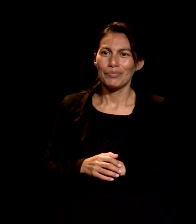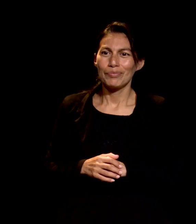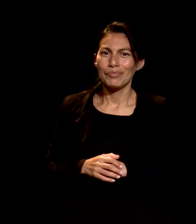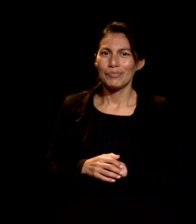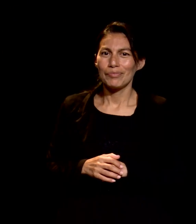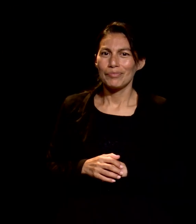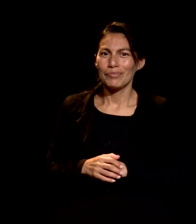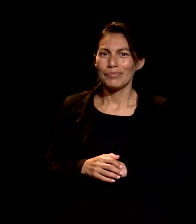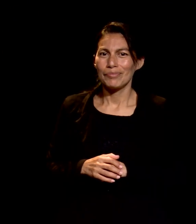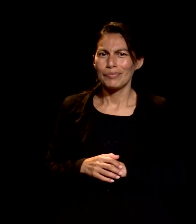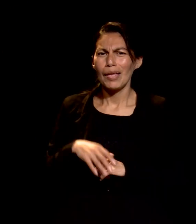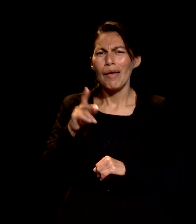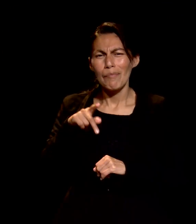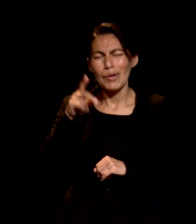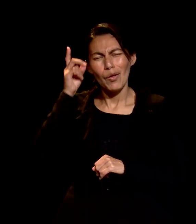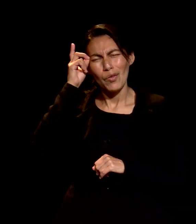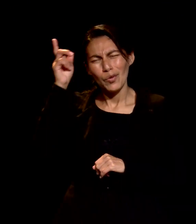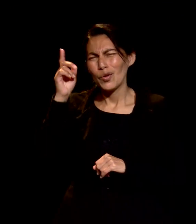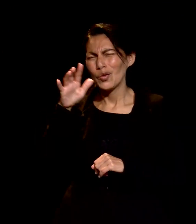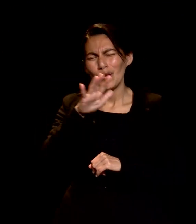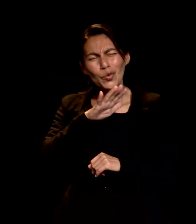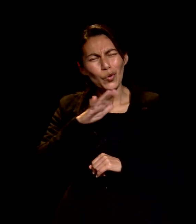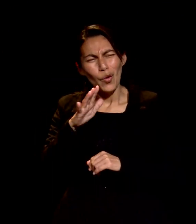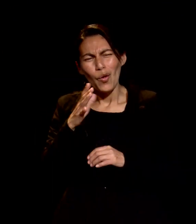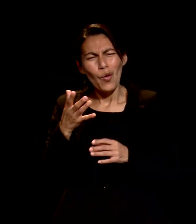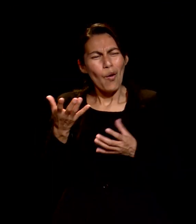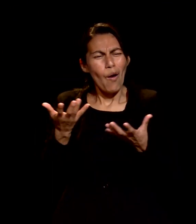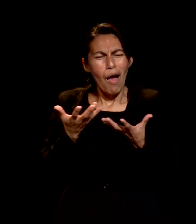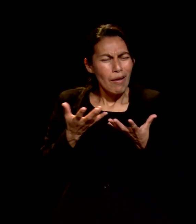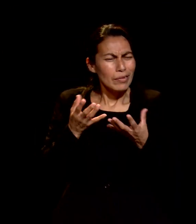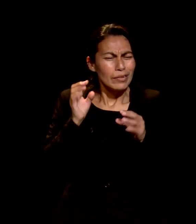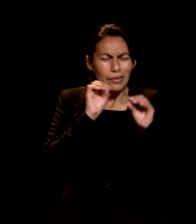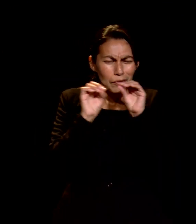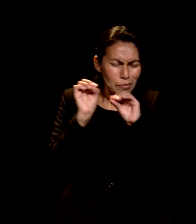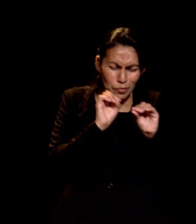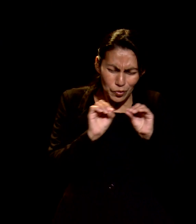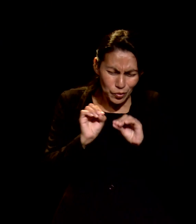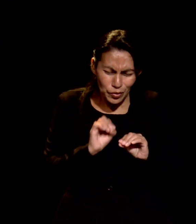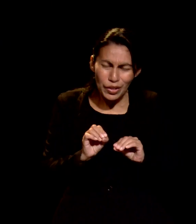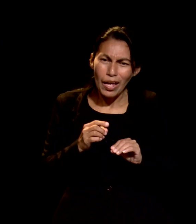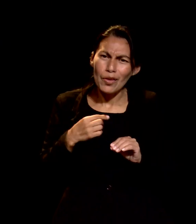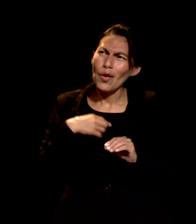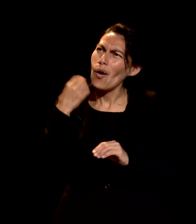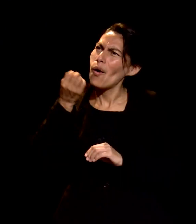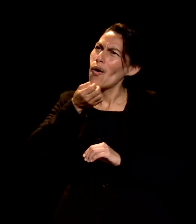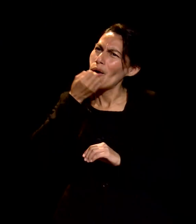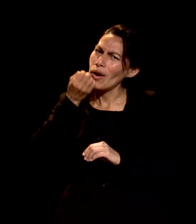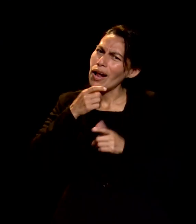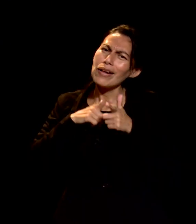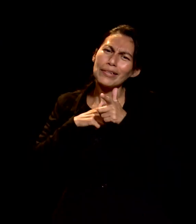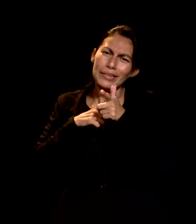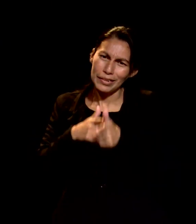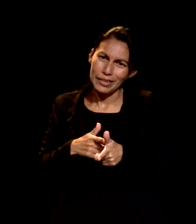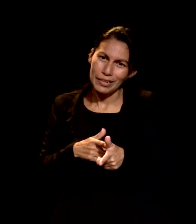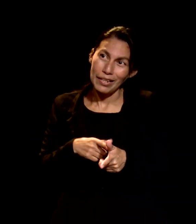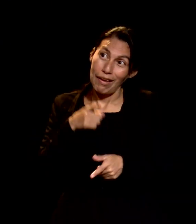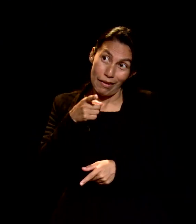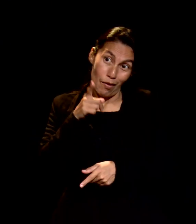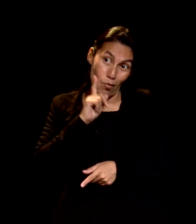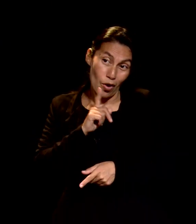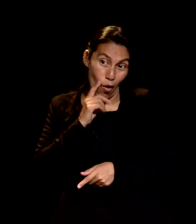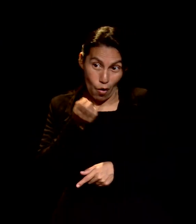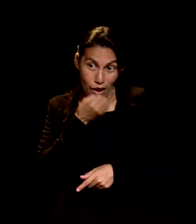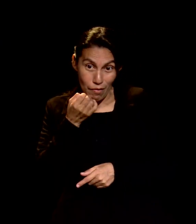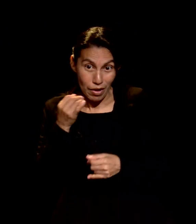pero las cosas este Dios las hace yo seguí orando y usted y yo creo que